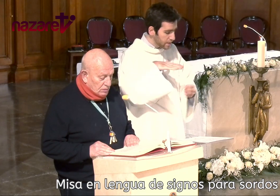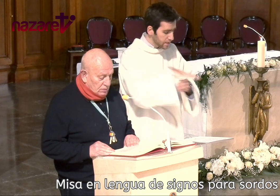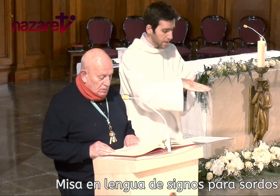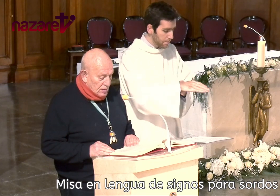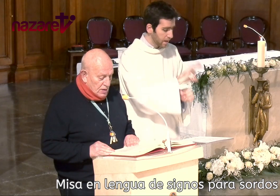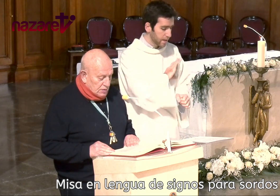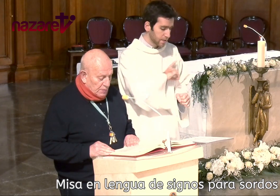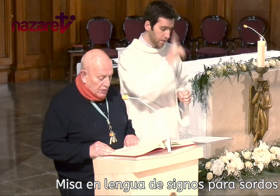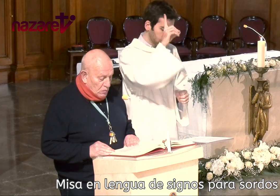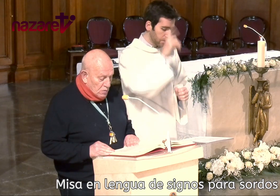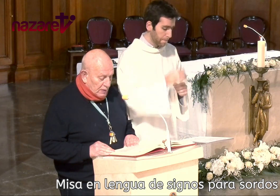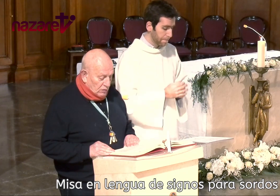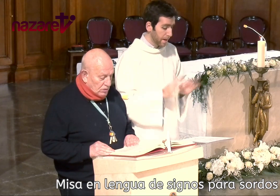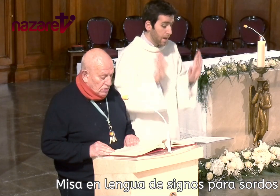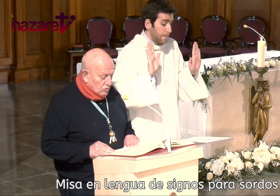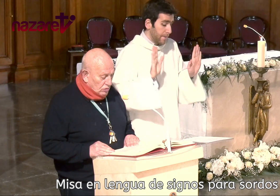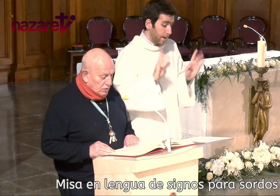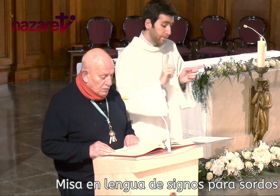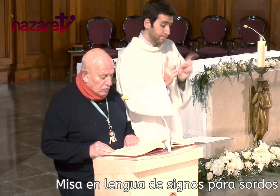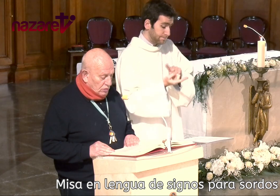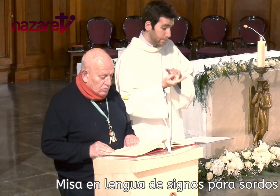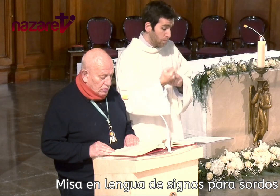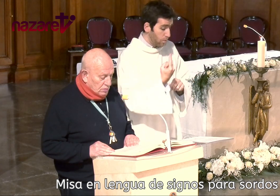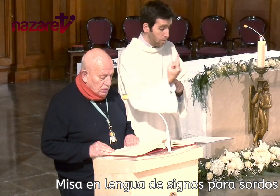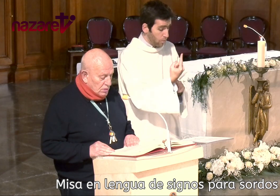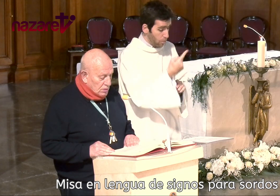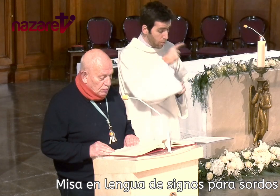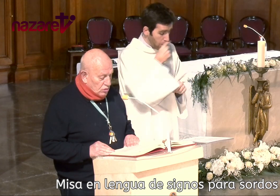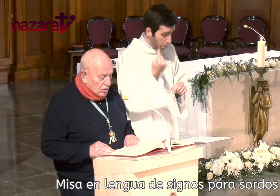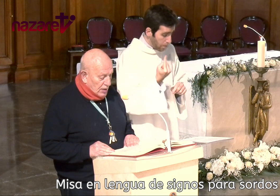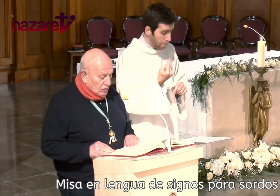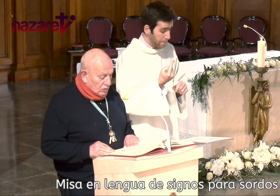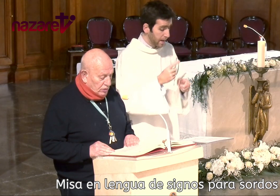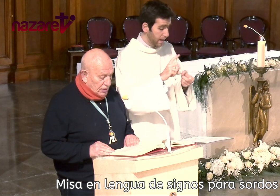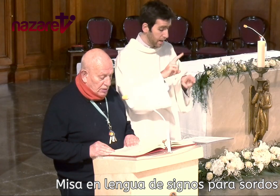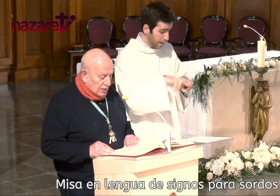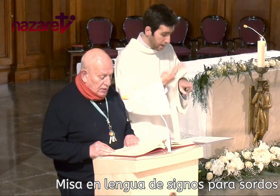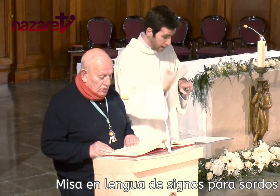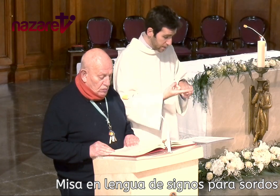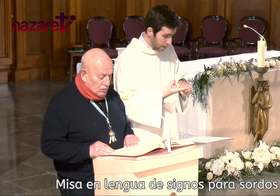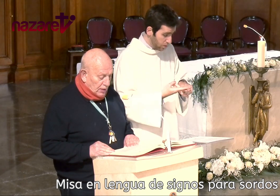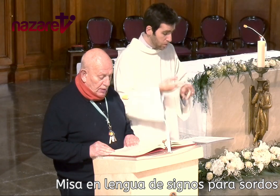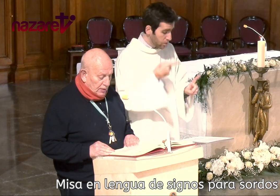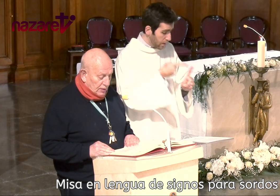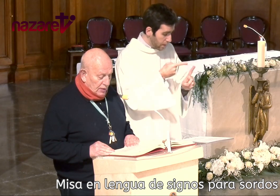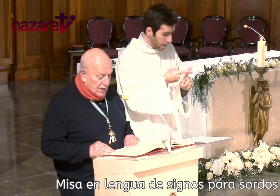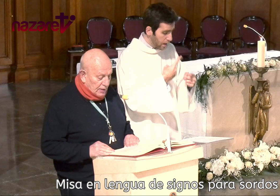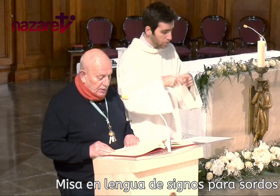se preocupa de los asuntos del mundo buscando contentar a su mujer y anda